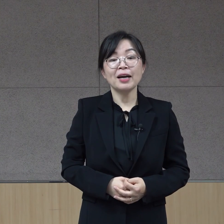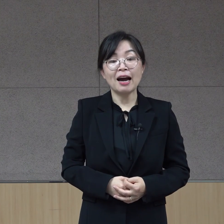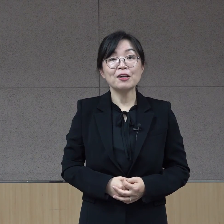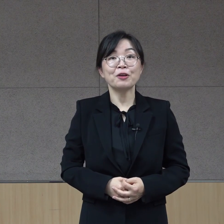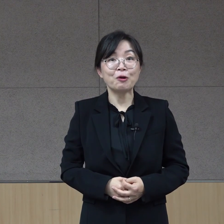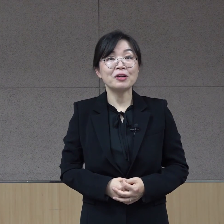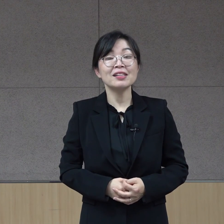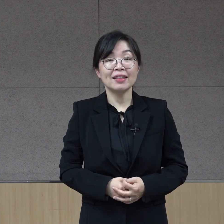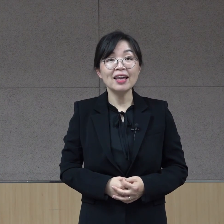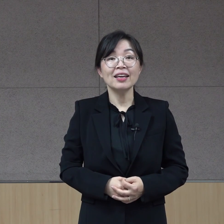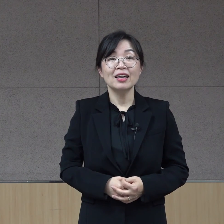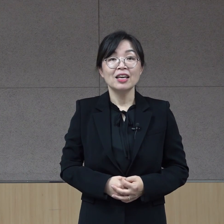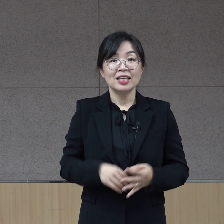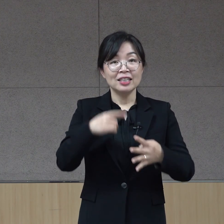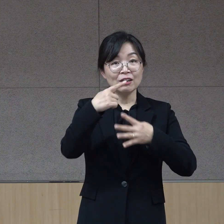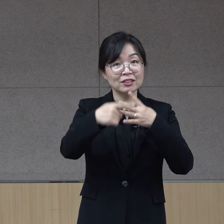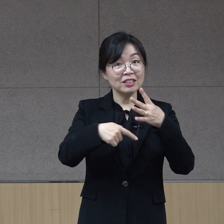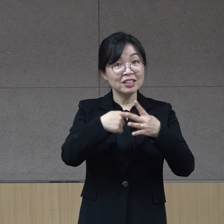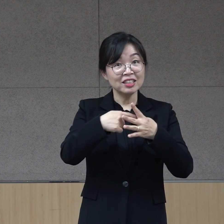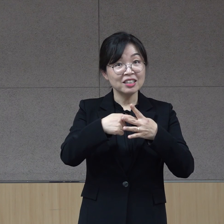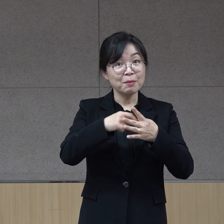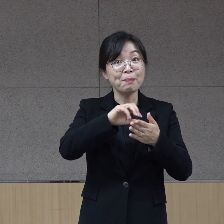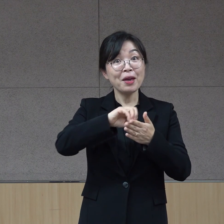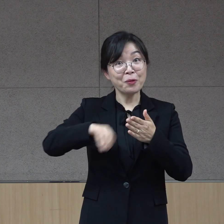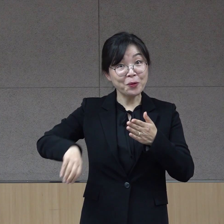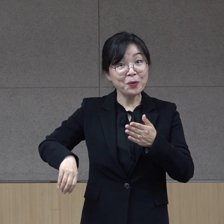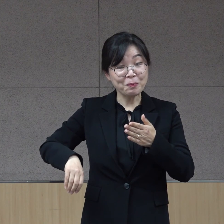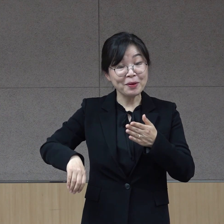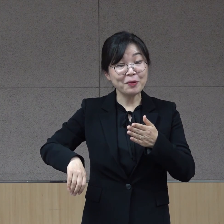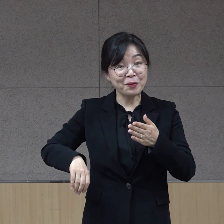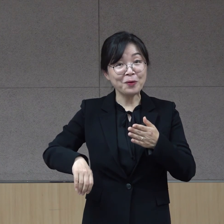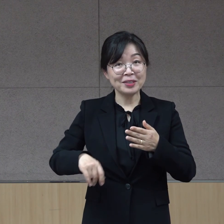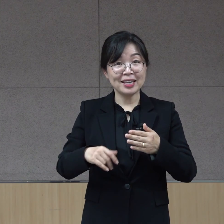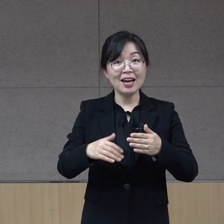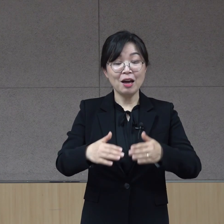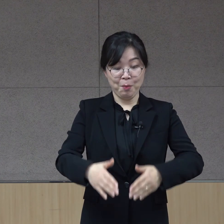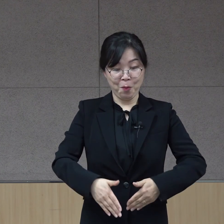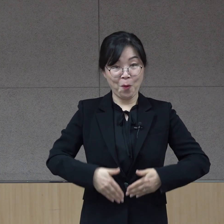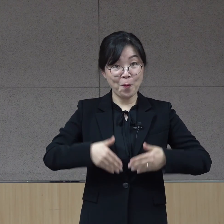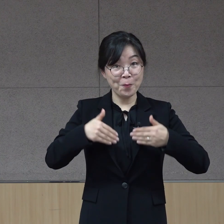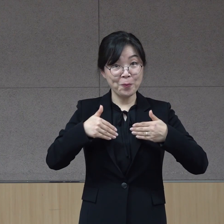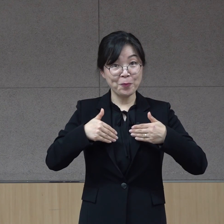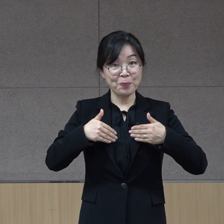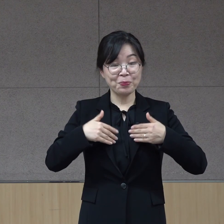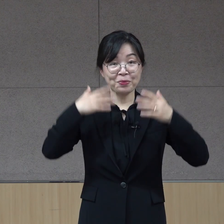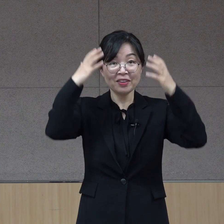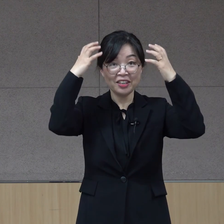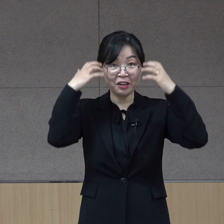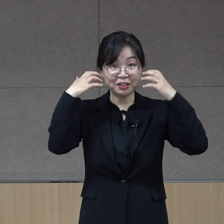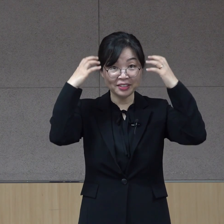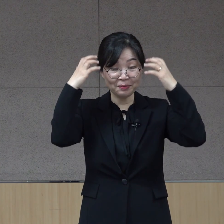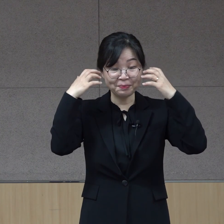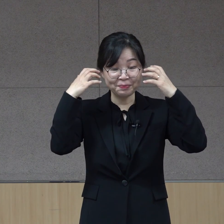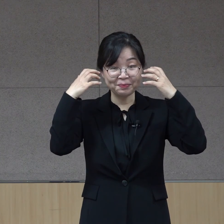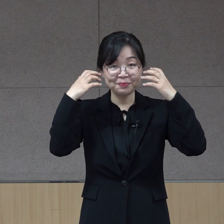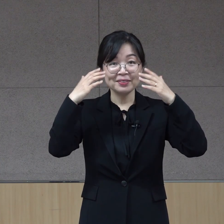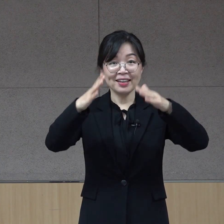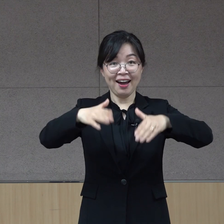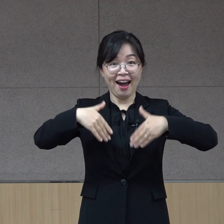가을, 겨울을 할 때 이거를 빼고 그냥 봄, 여름,